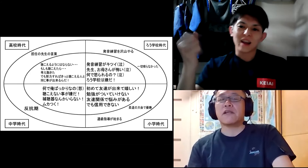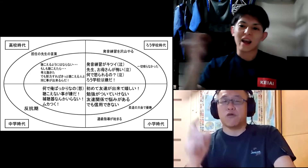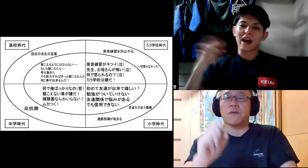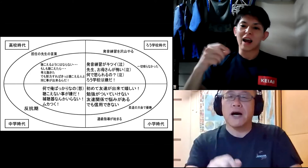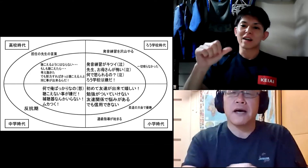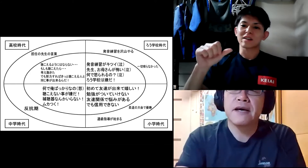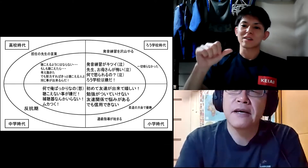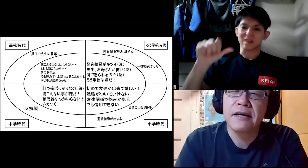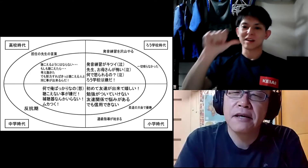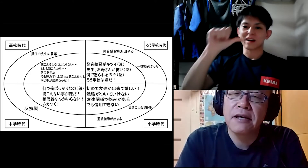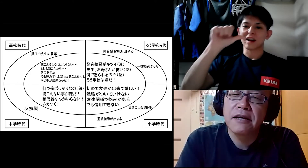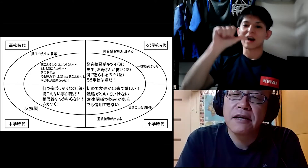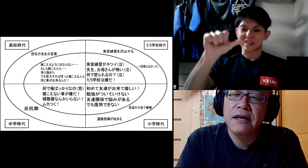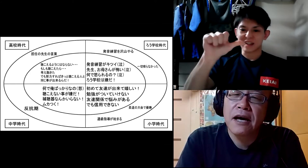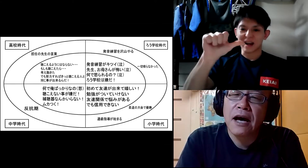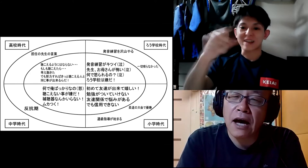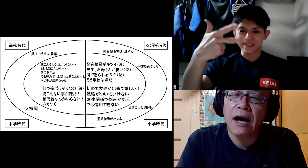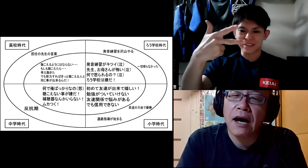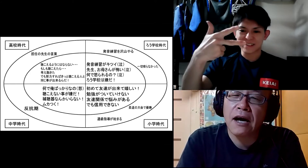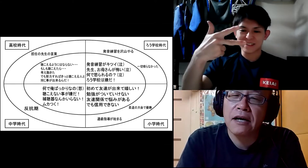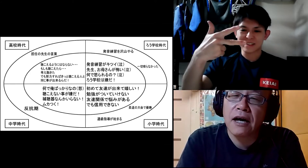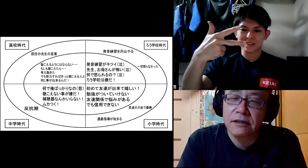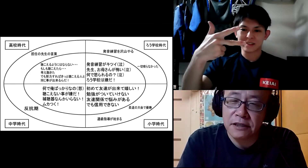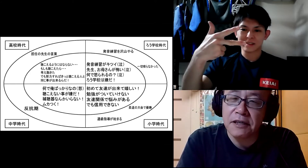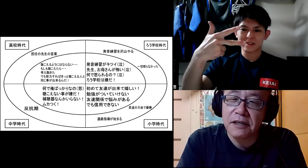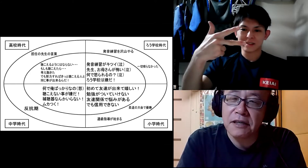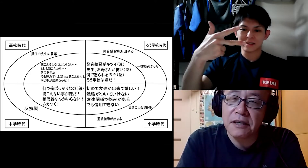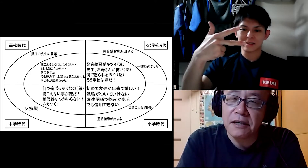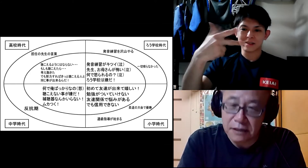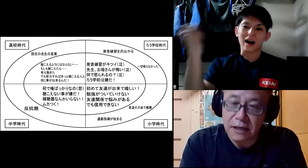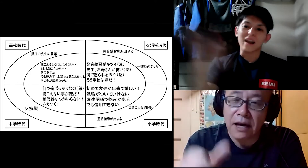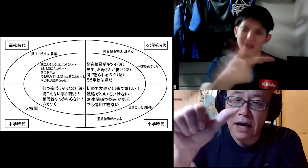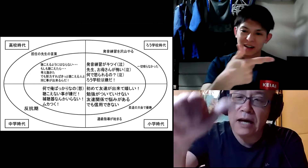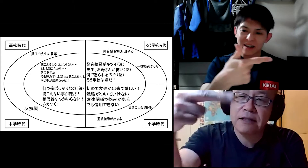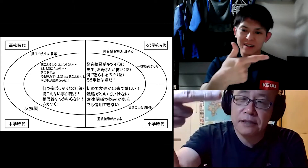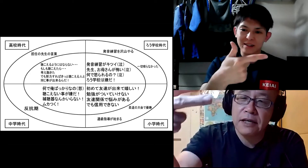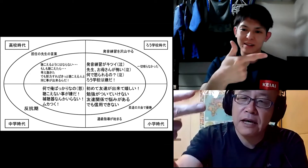あ、言われた言葉、はい。あ、